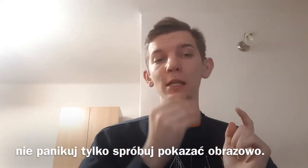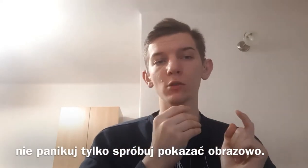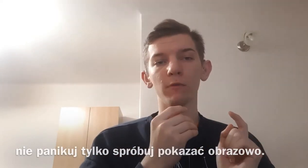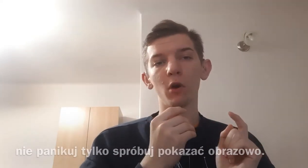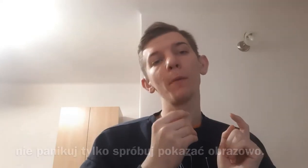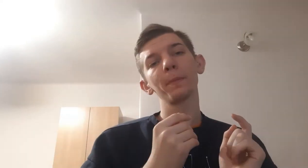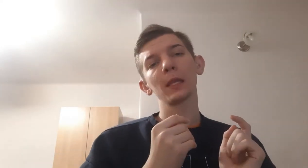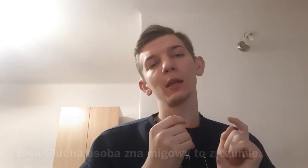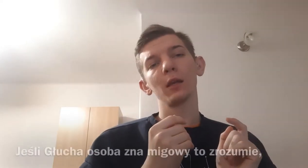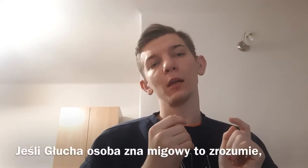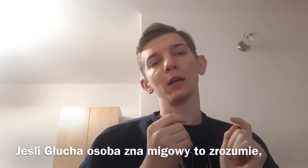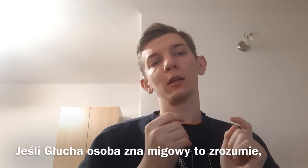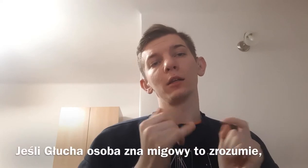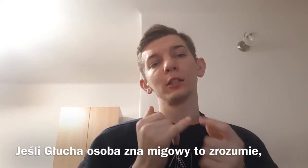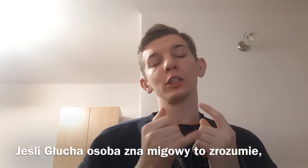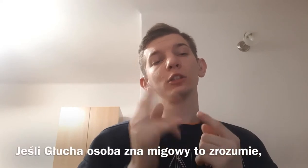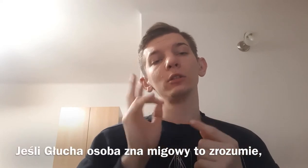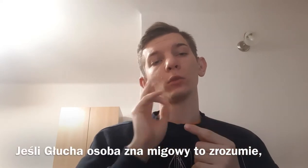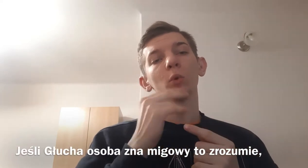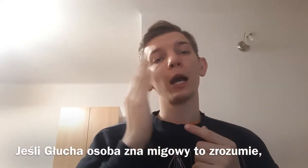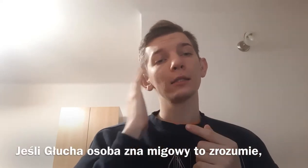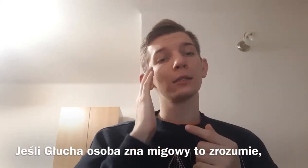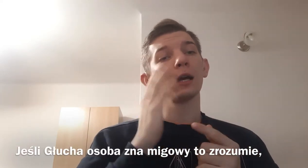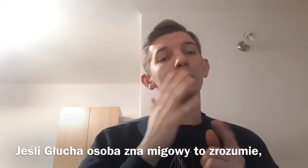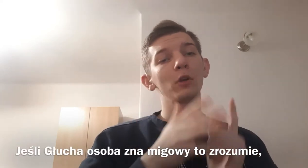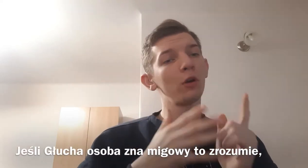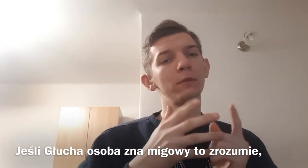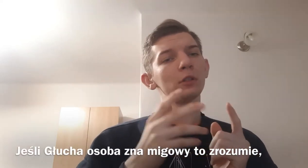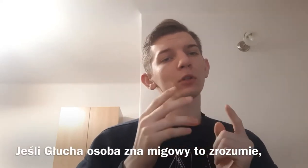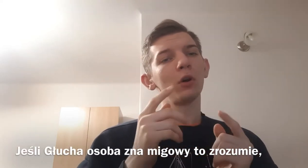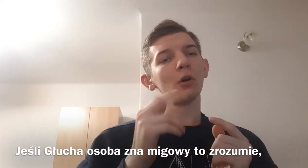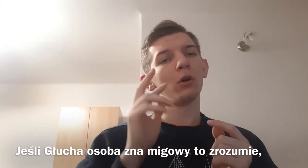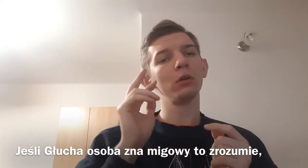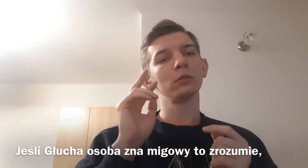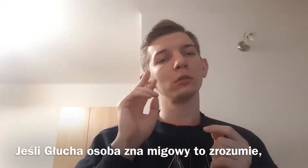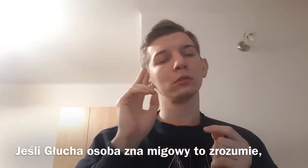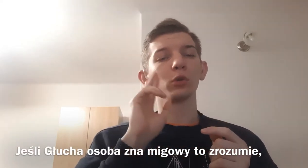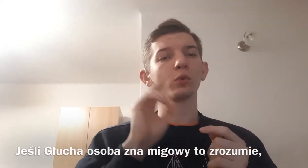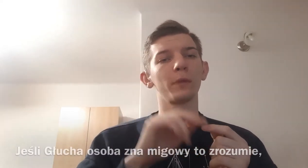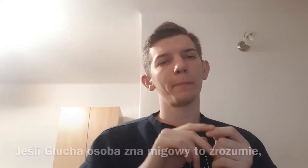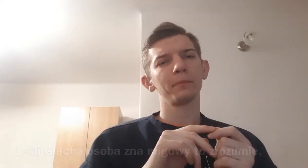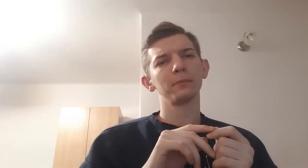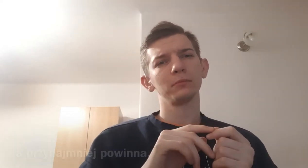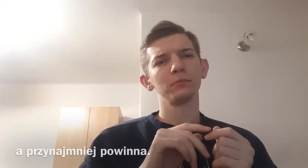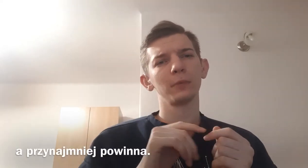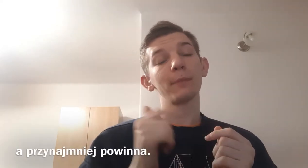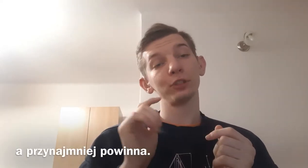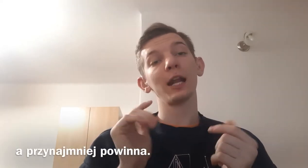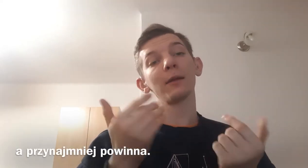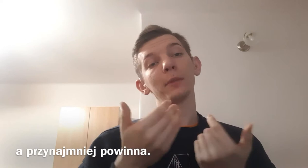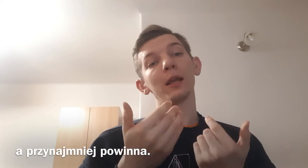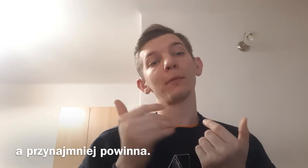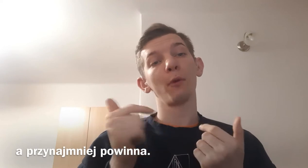obrazowo. Jeśli głucha zna migowy, to zrozumie, a przynajmniej